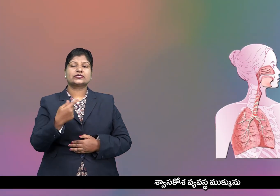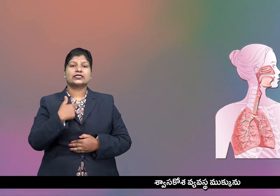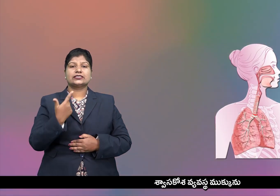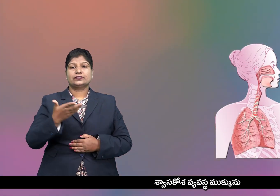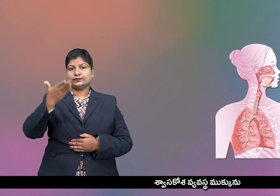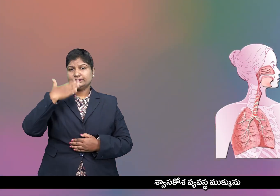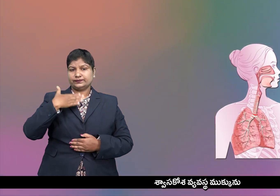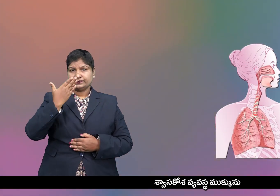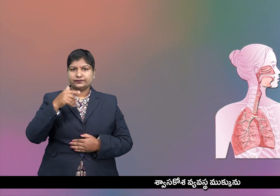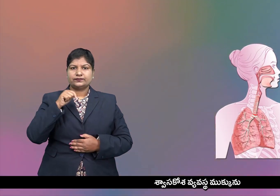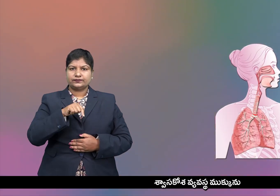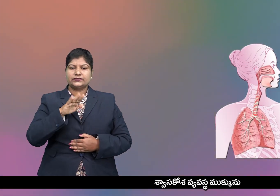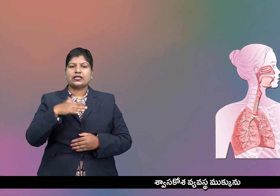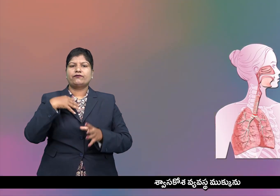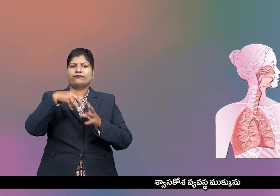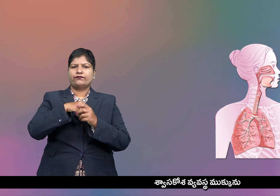శ్వాసకోశ వ్యవస్థ ముక్కును,